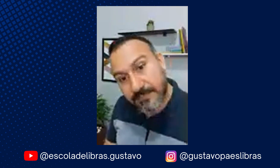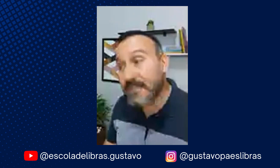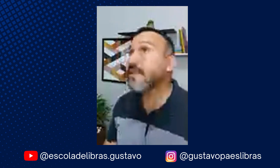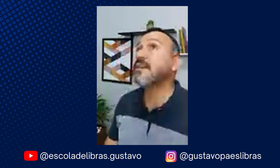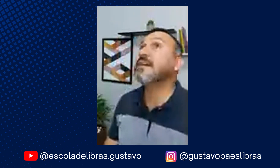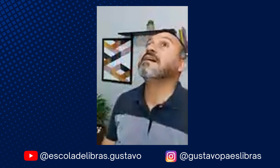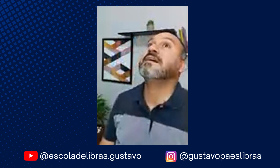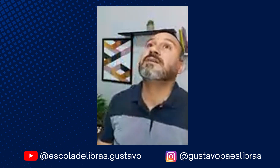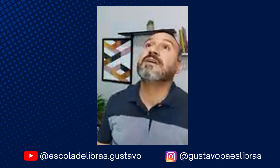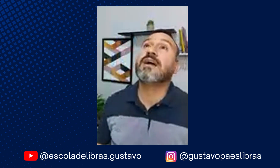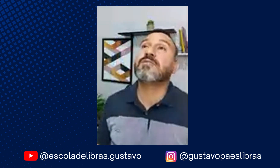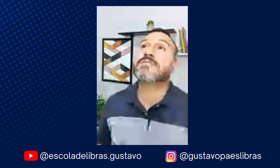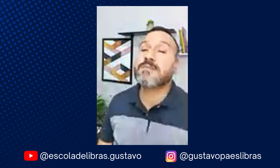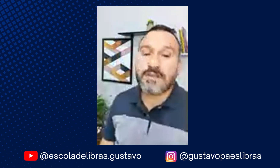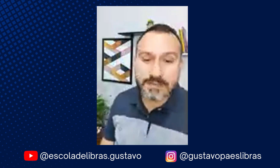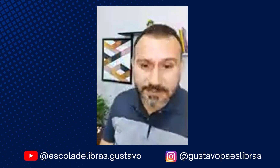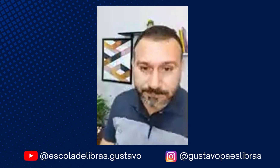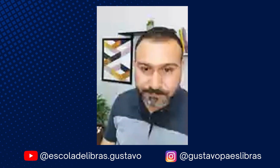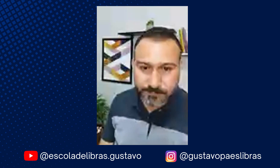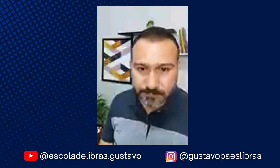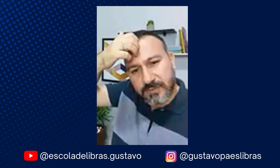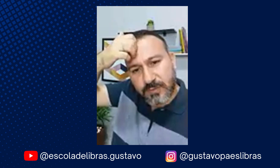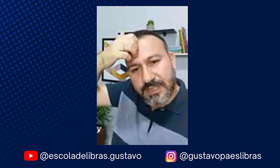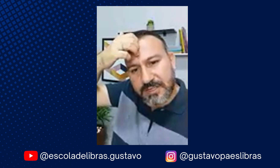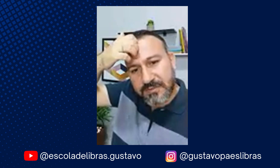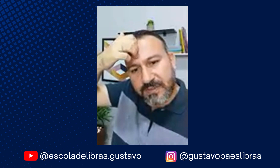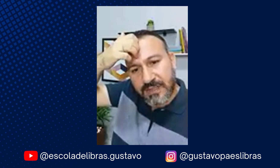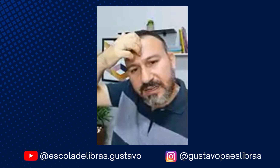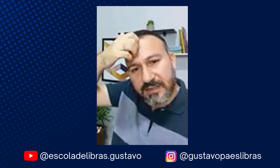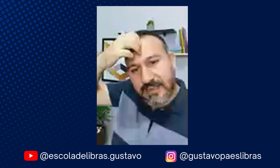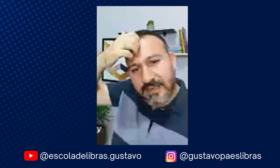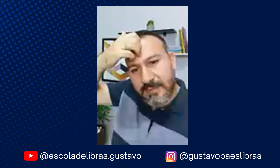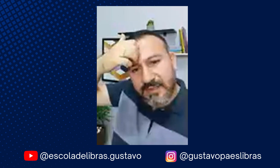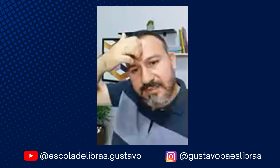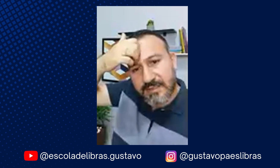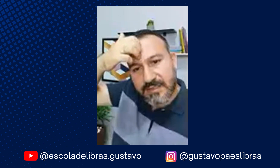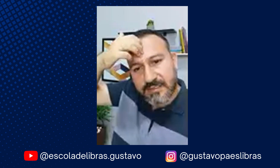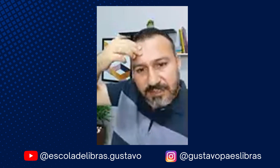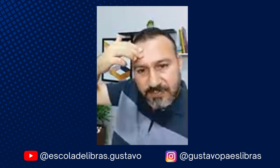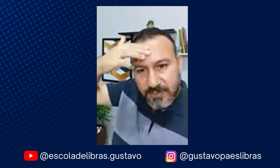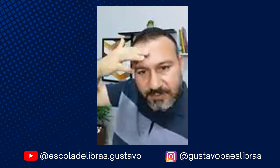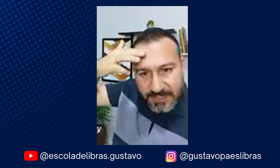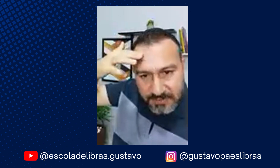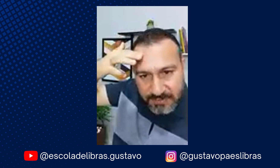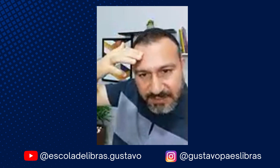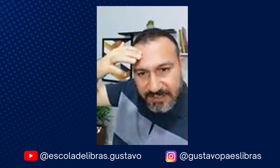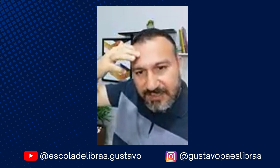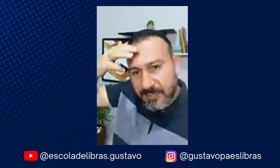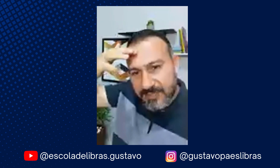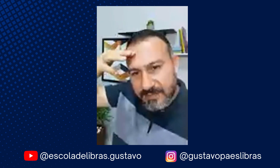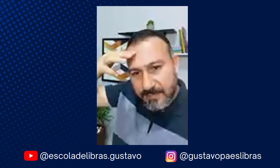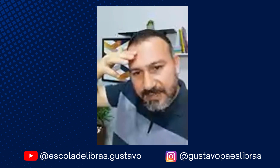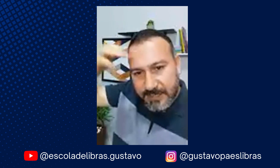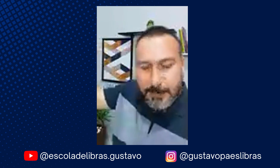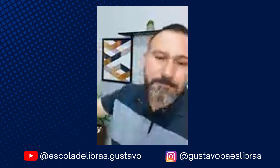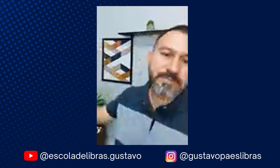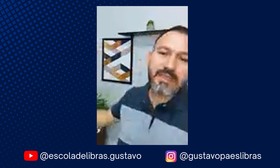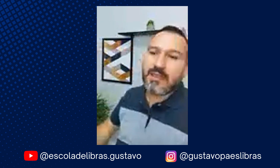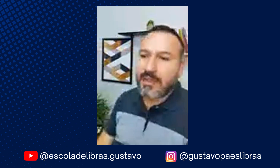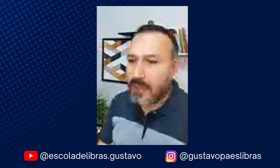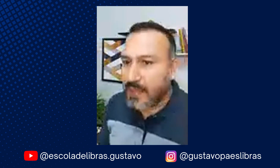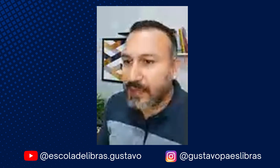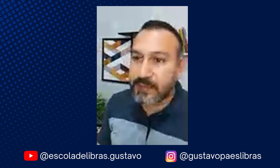a, essa é a consequência. Dificuldade em falar em Libras? Você tem dificuldade em falar em Libras,